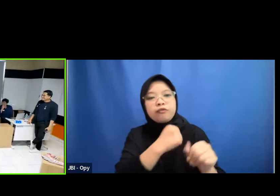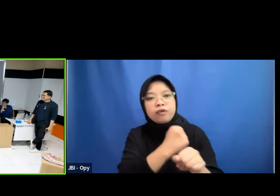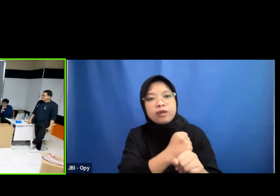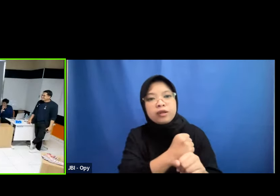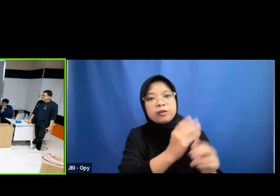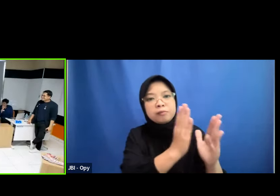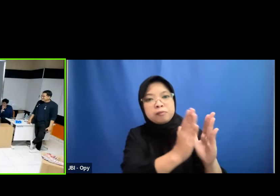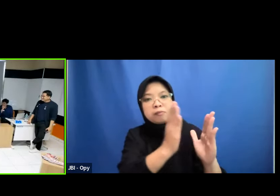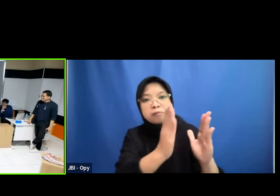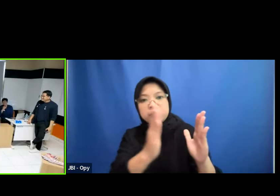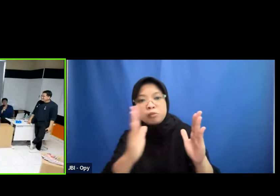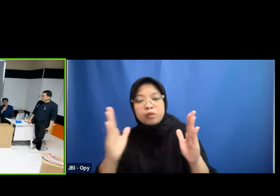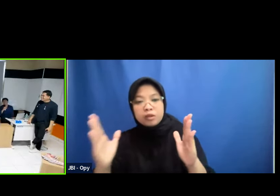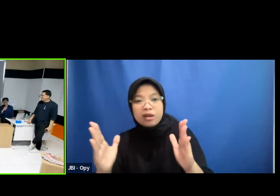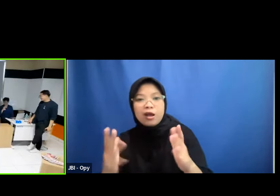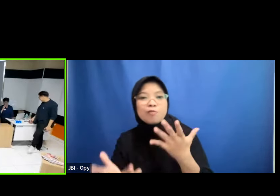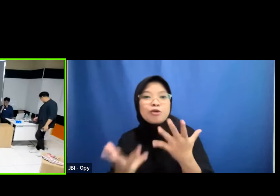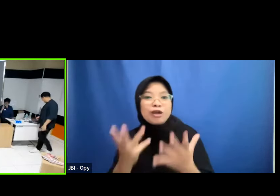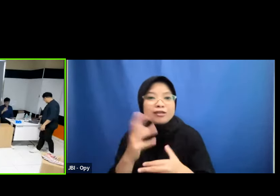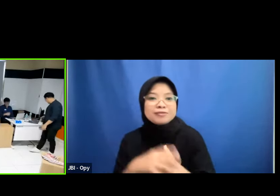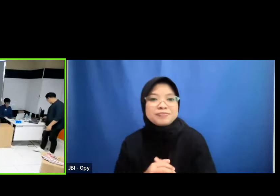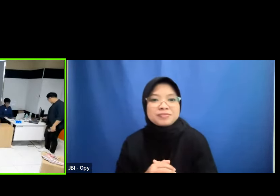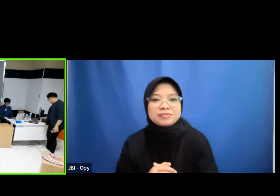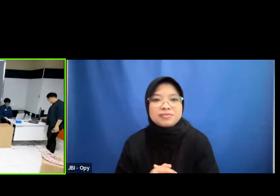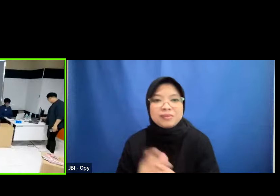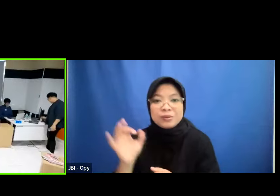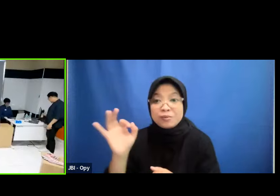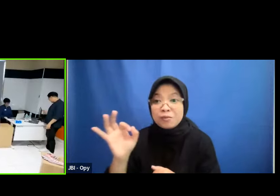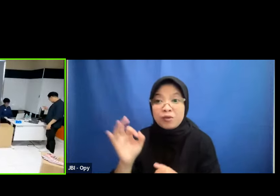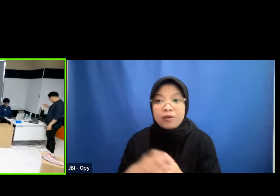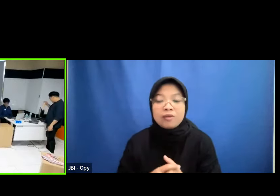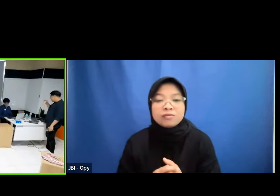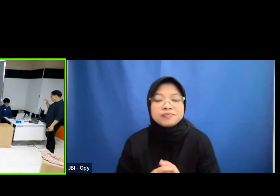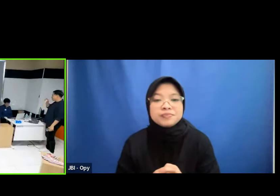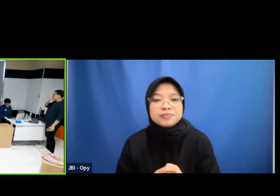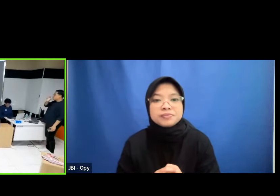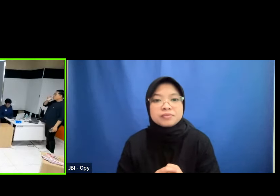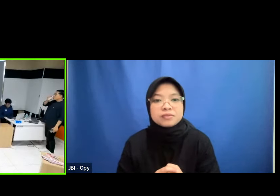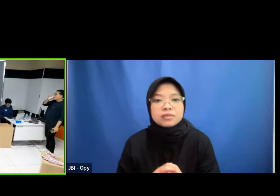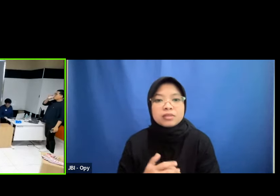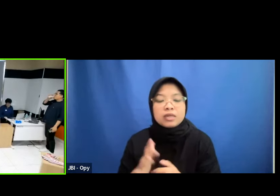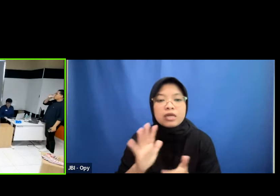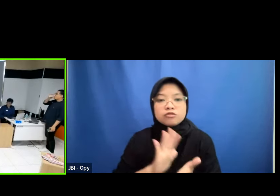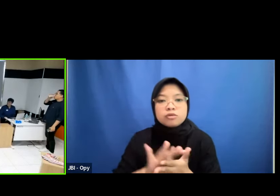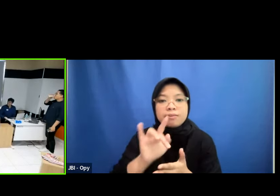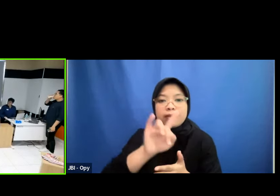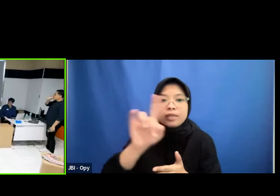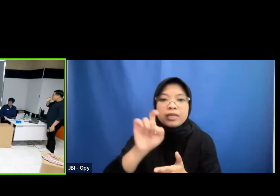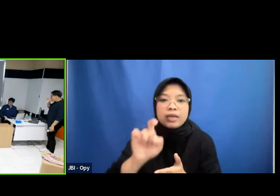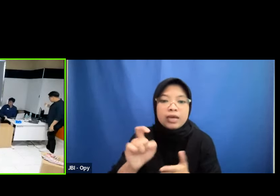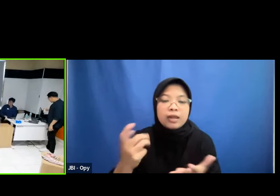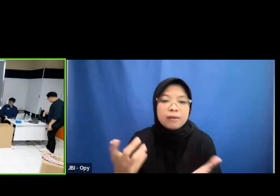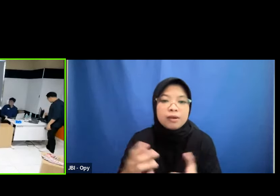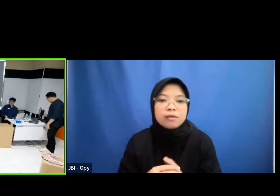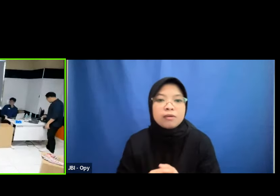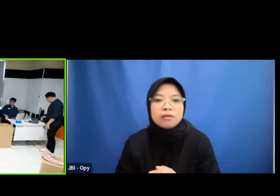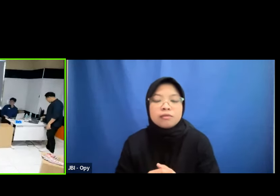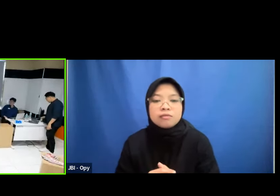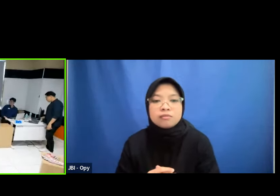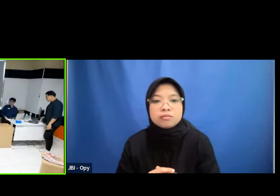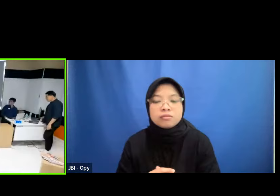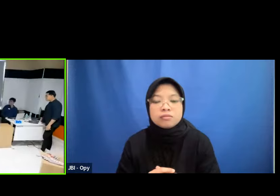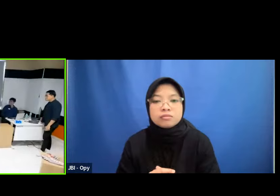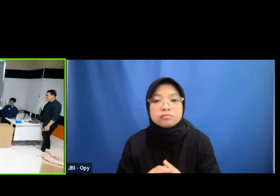your M mungkin ya gitu oke eh masuk ke pertanyaan saya jadi pertanyaan saya